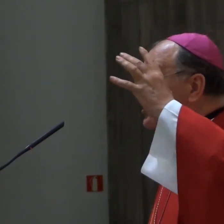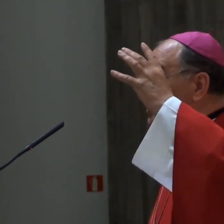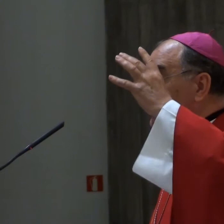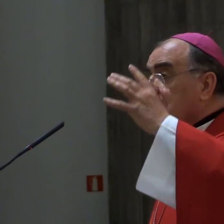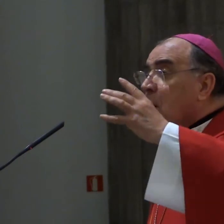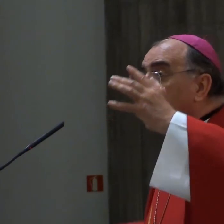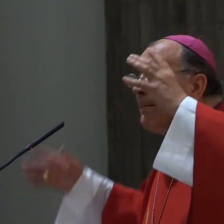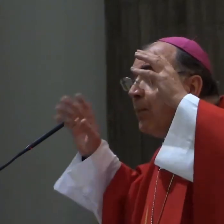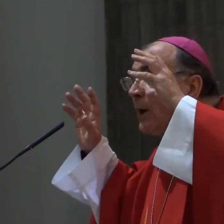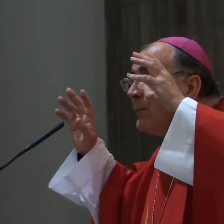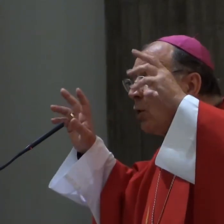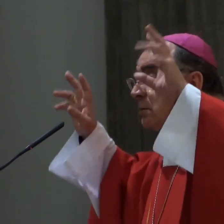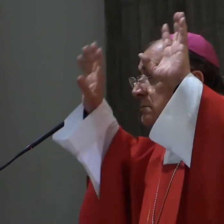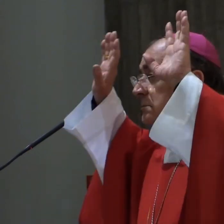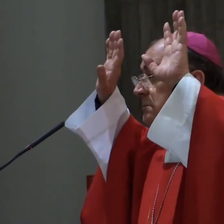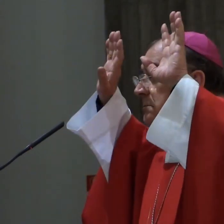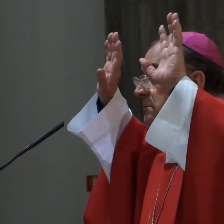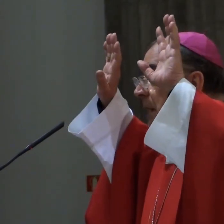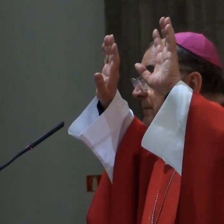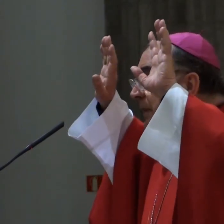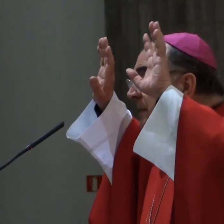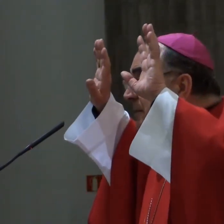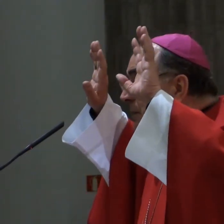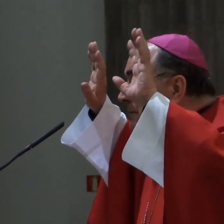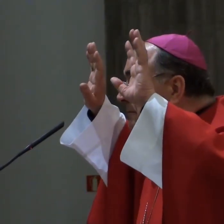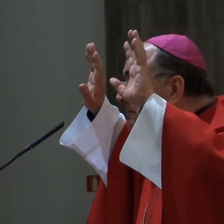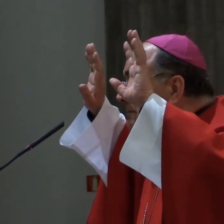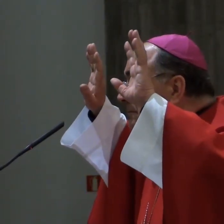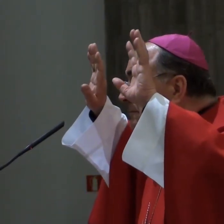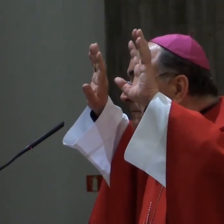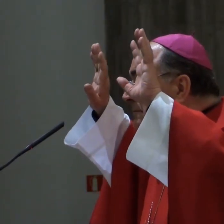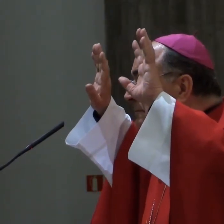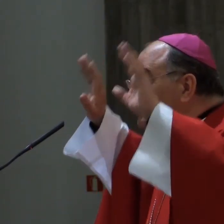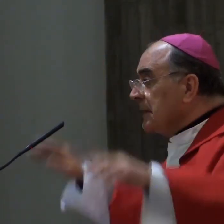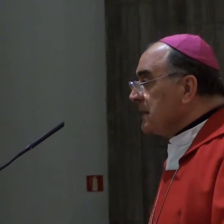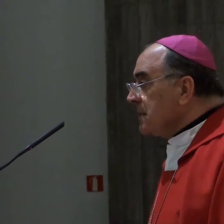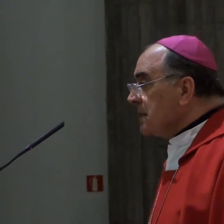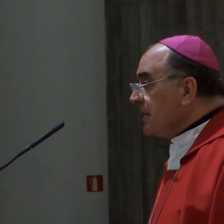eligen ellos por amor el principio